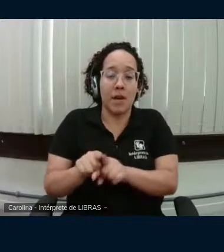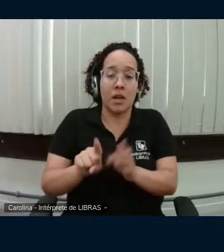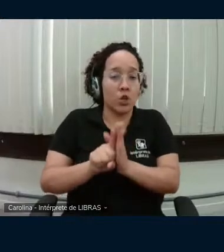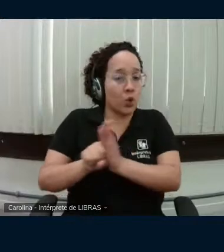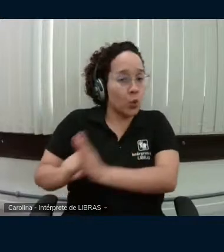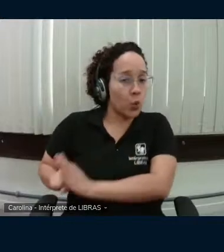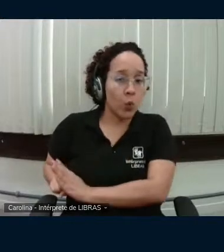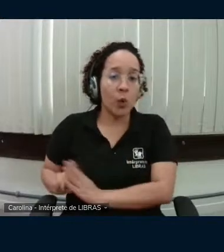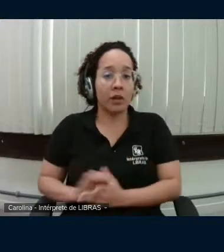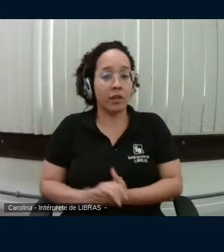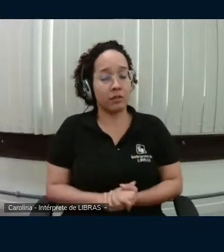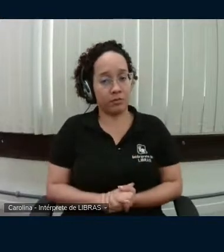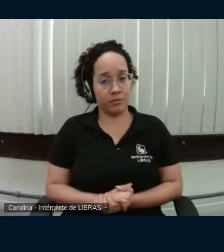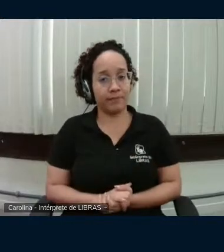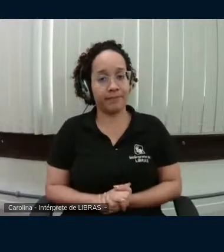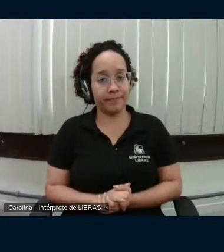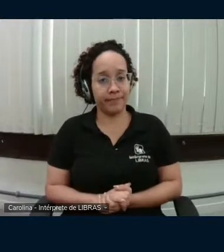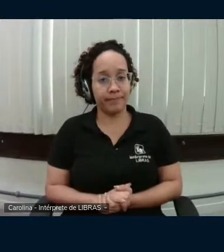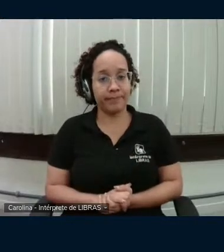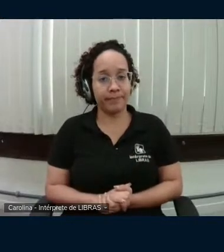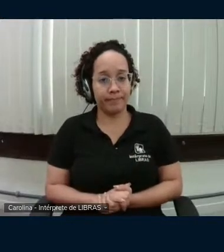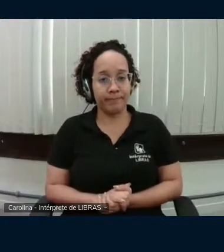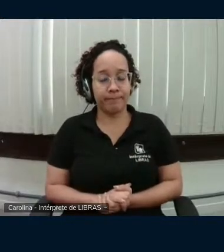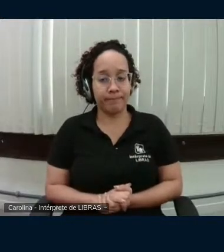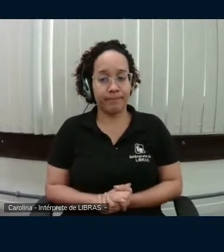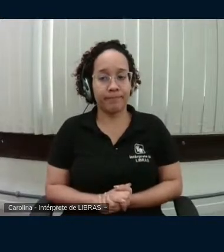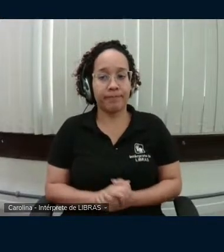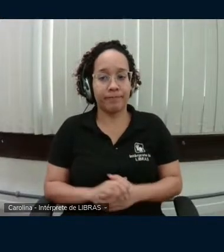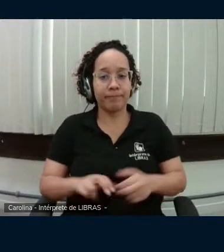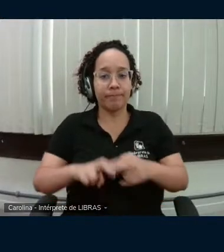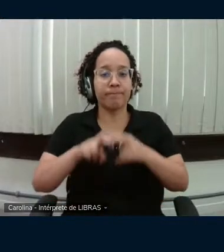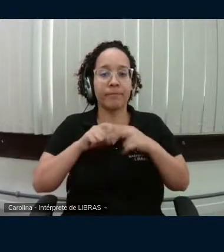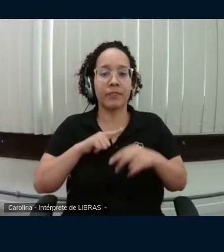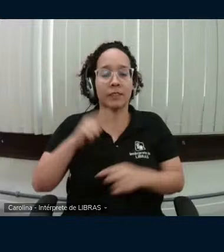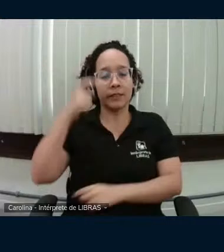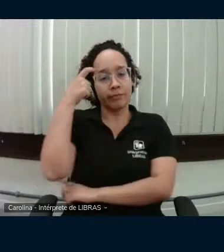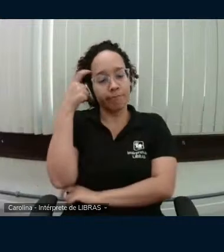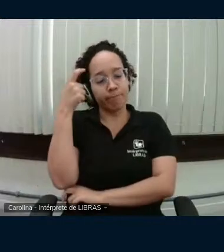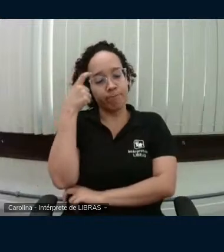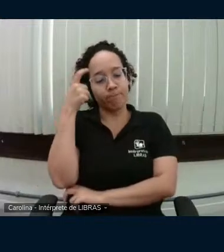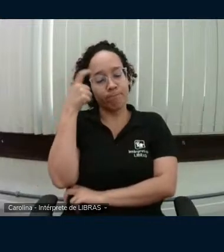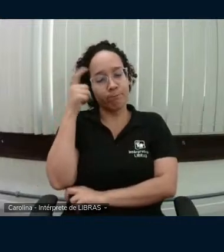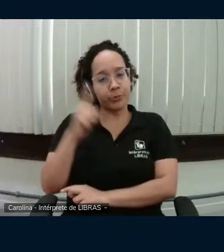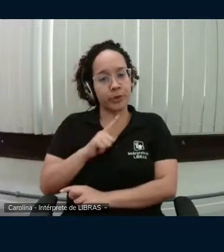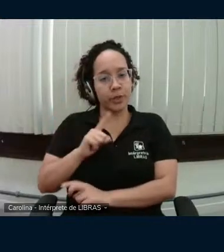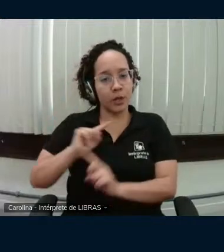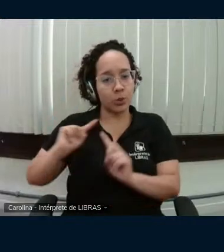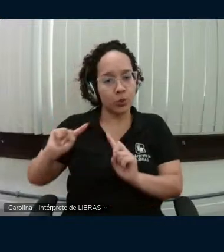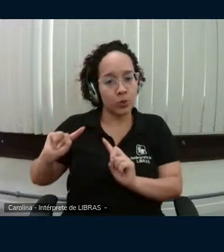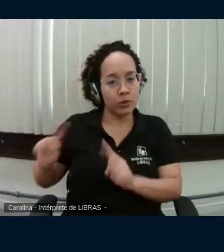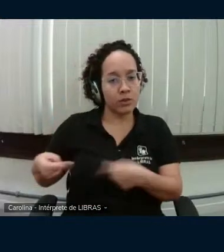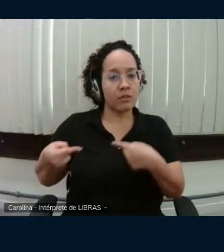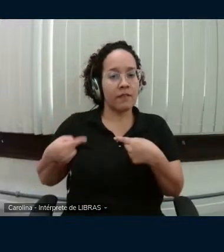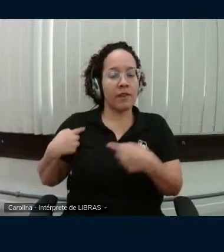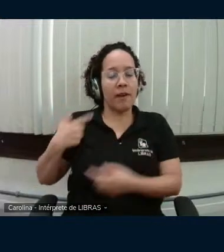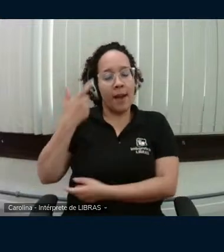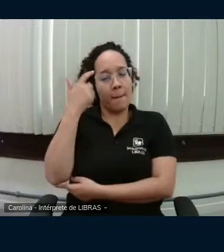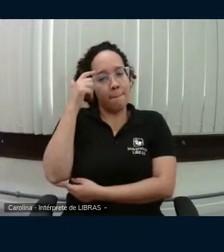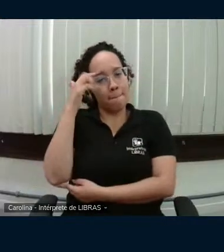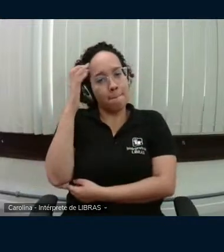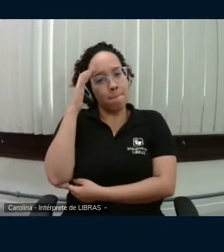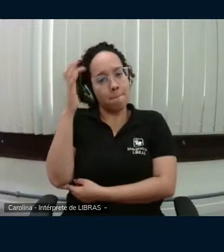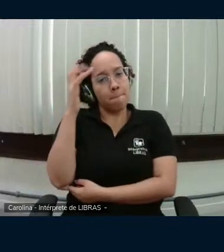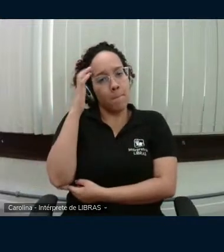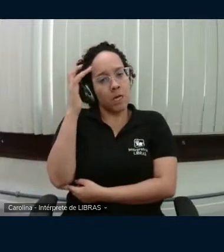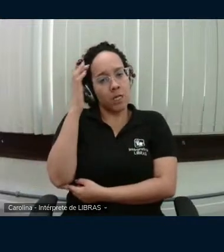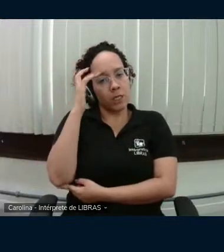desliga o sujeito. Né? Então, eu penso que isso nos traz desafios, assim, no sentido de repensar